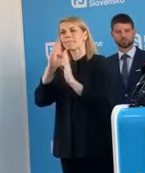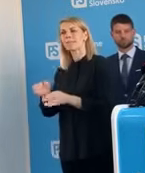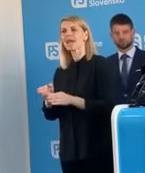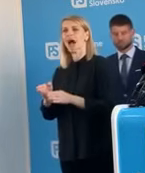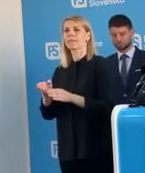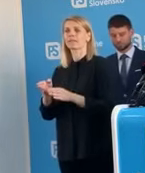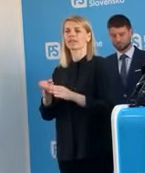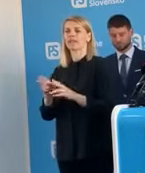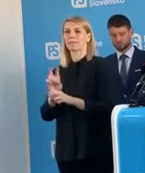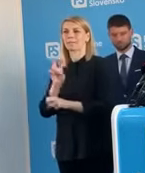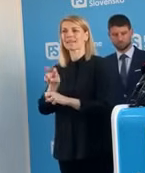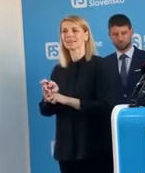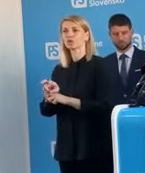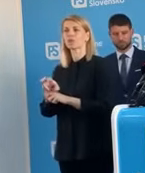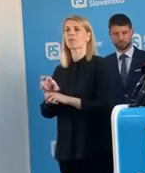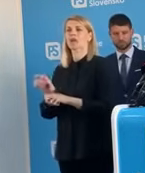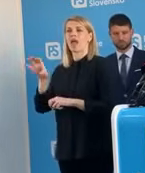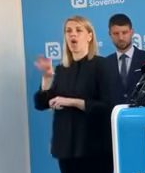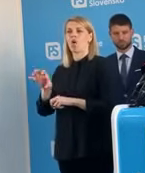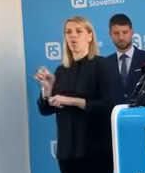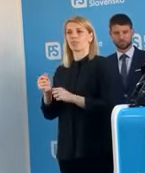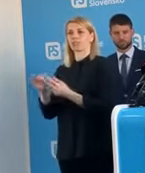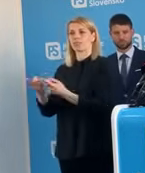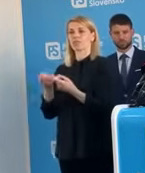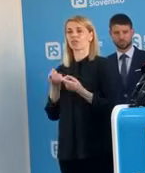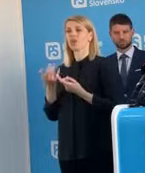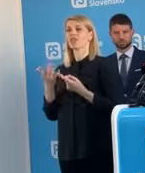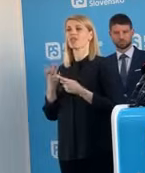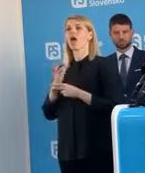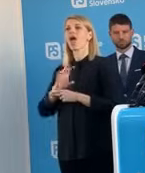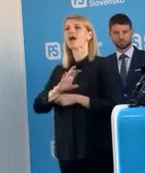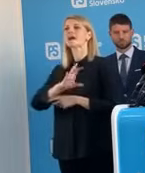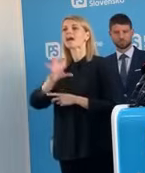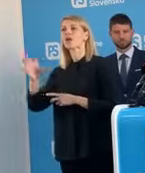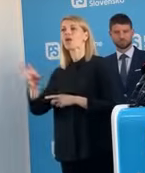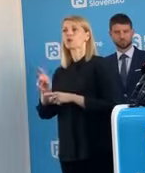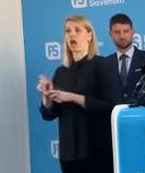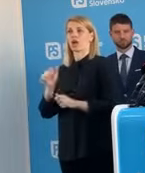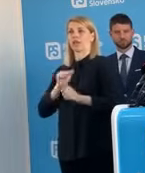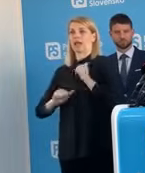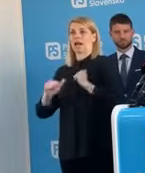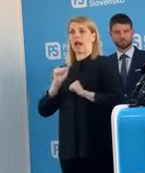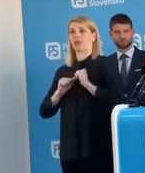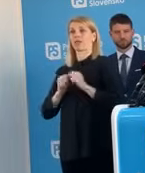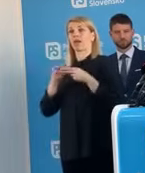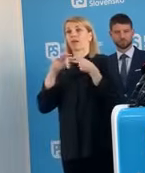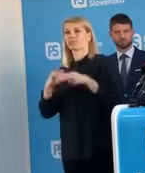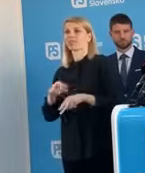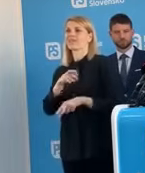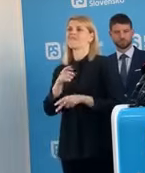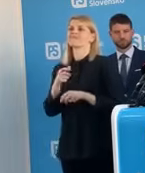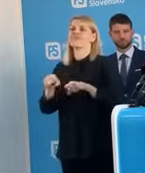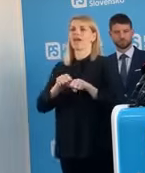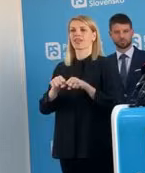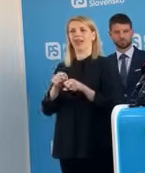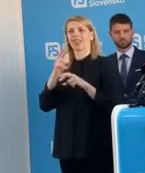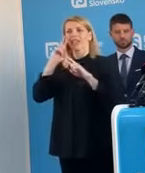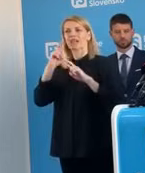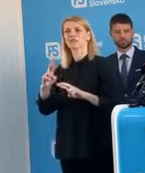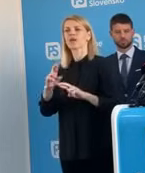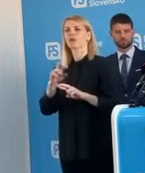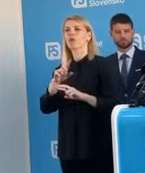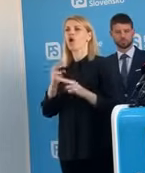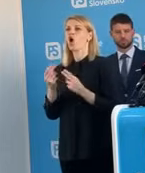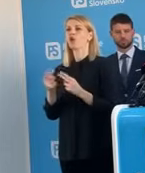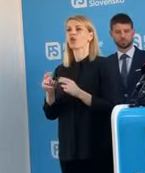regióny Slovenska k európskym zdrojom. Aby to neboli regióny, ktoré trpia tým, že nejaká vláda nerešpektuje